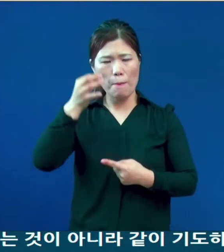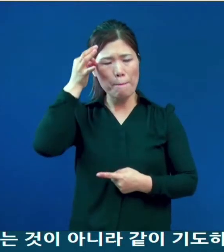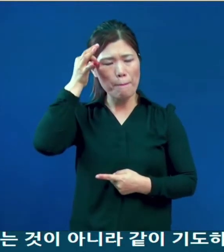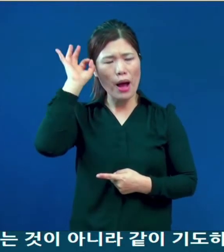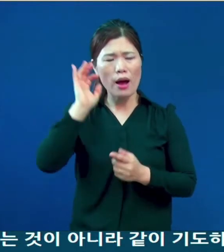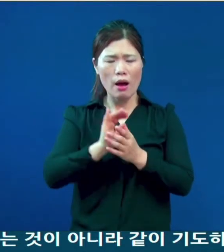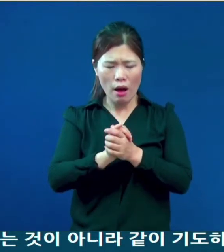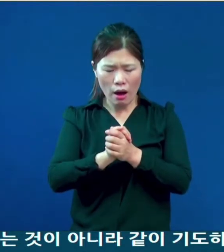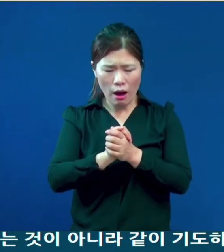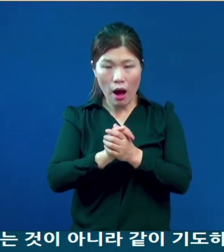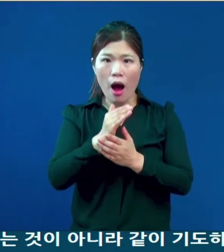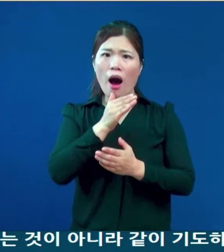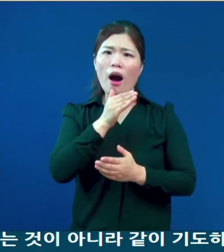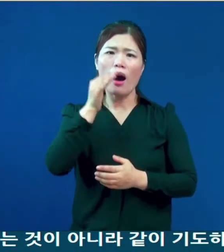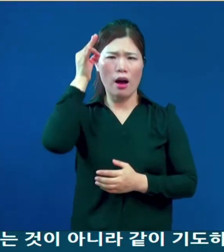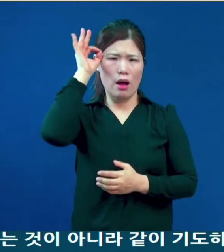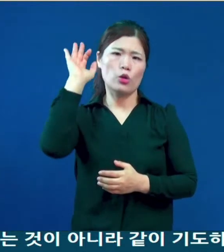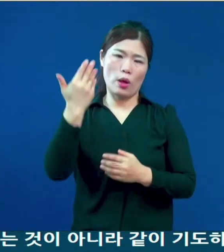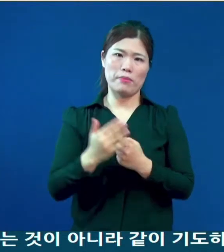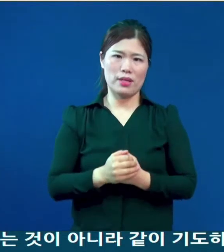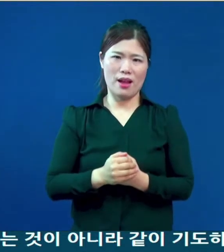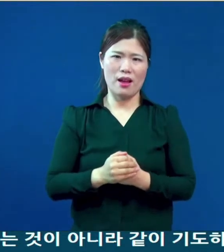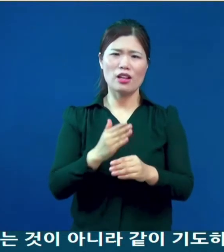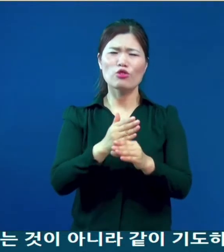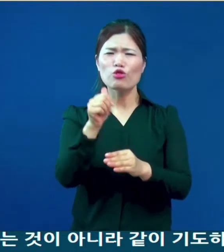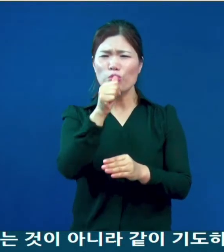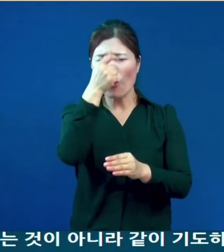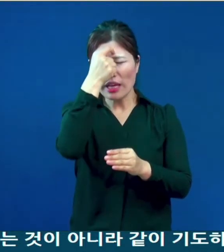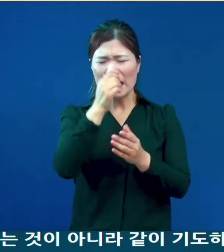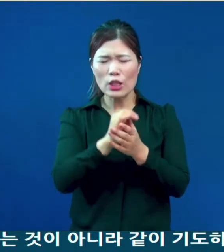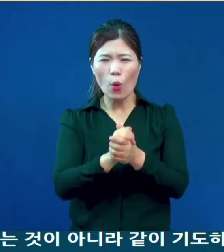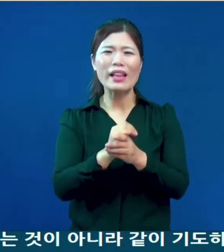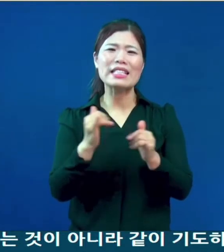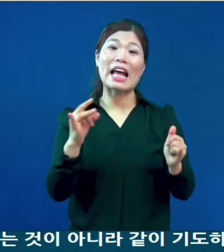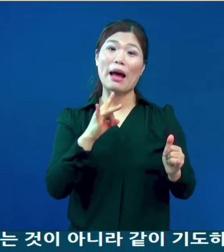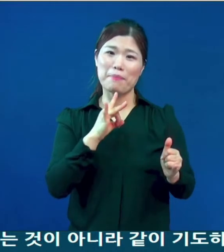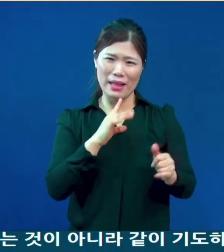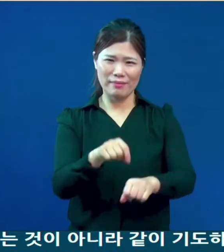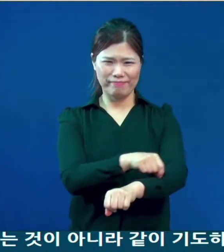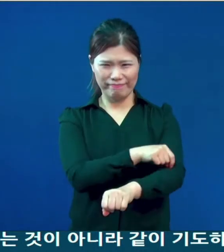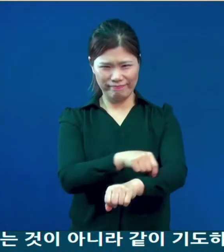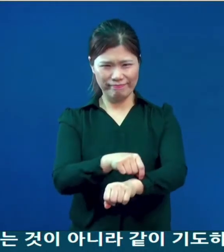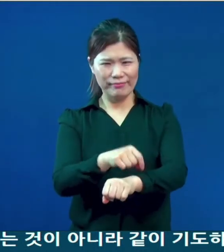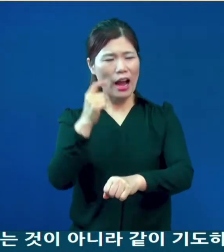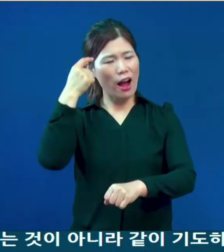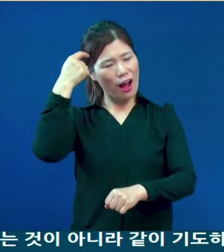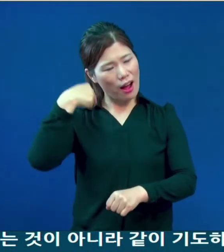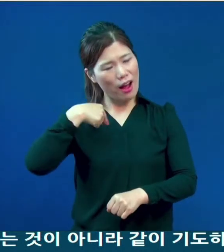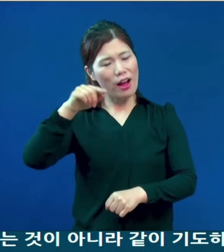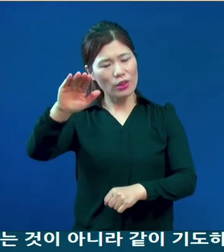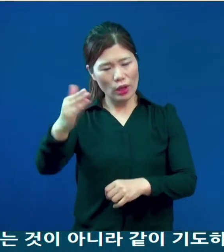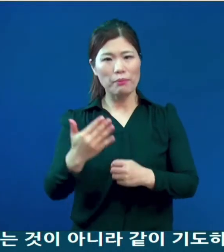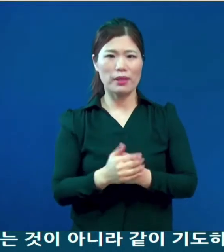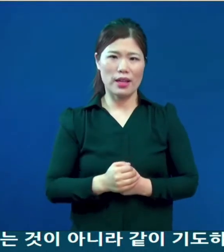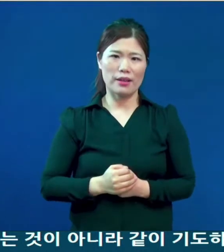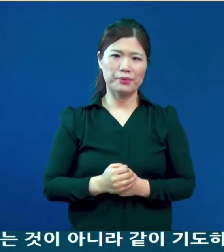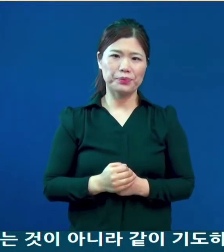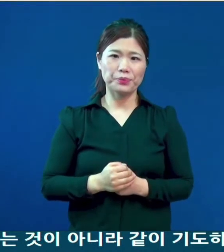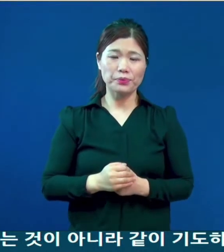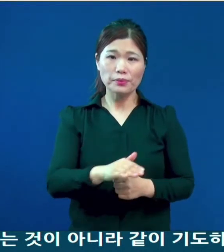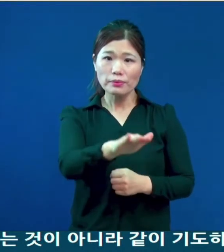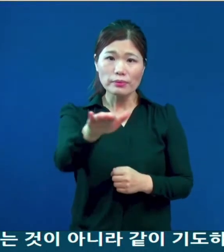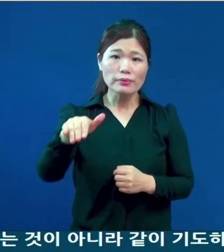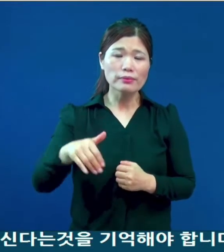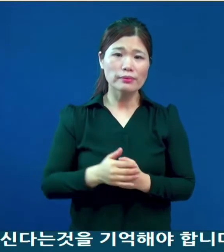해주십니다. 이것이 중보기도 하시는 분만이 누릴 수 있는 특권이라 여겨집니다. 또 하나의 시선, 여러분,